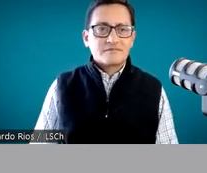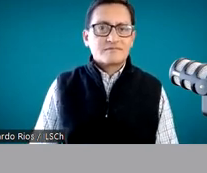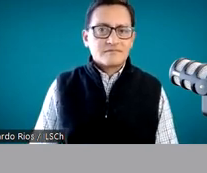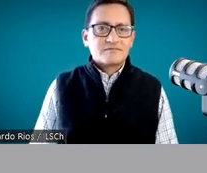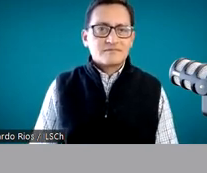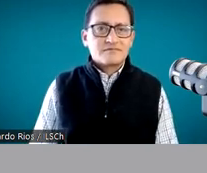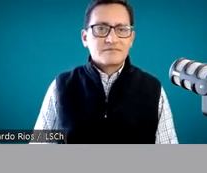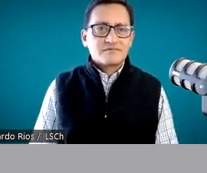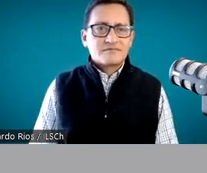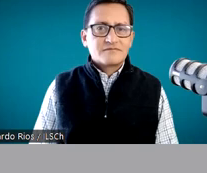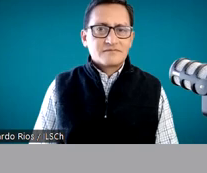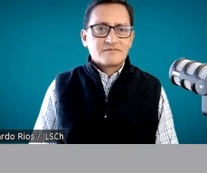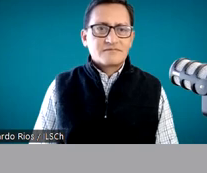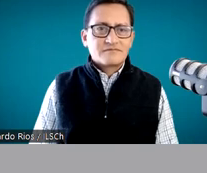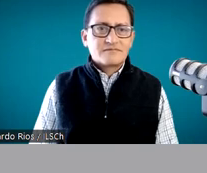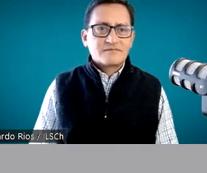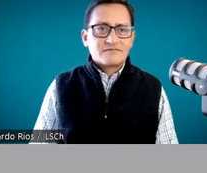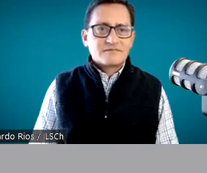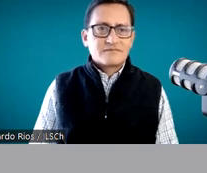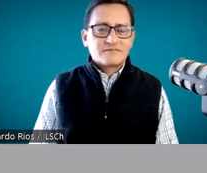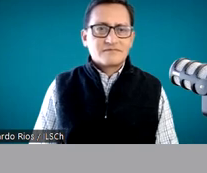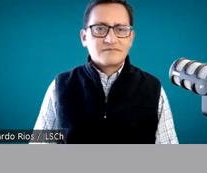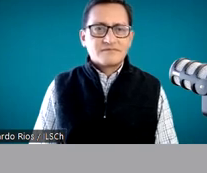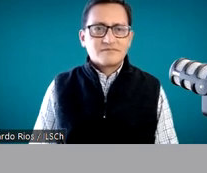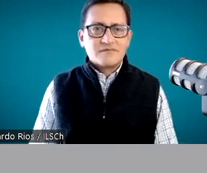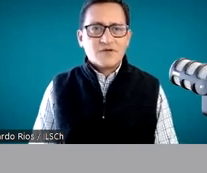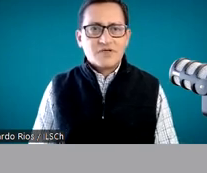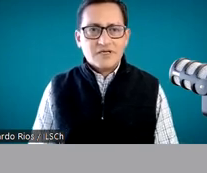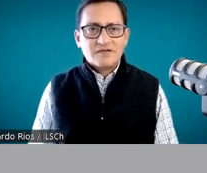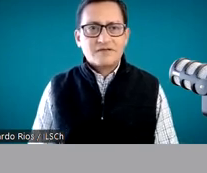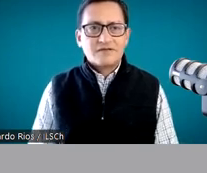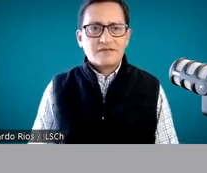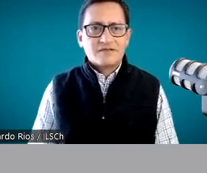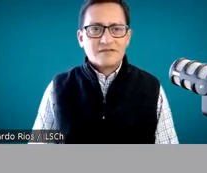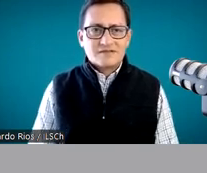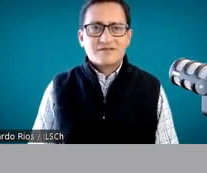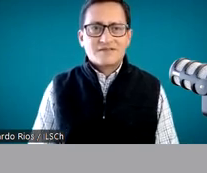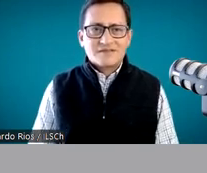motivado para poder aprender el lenguaje. Ok.